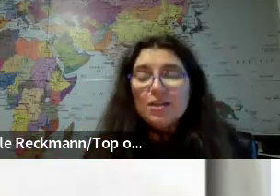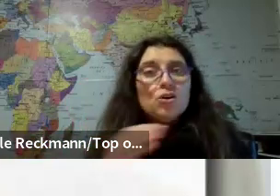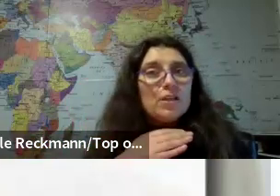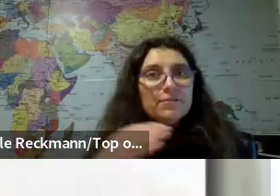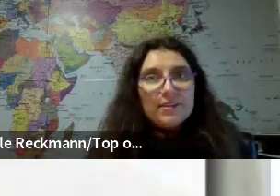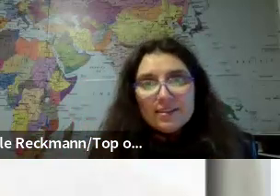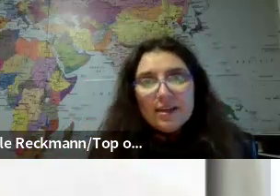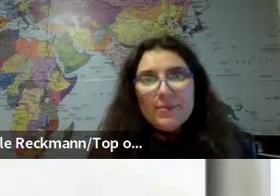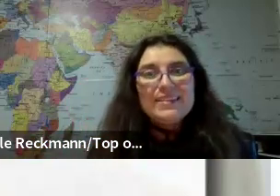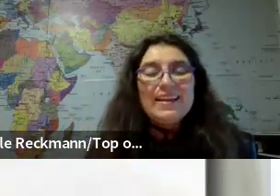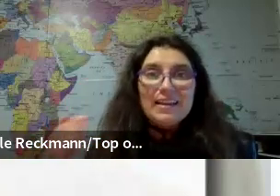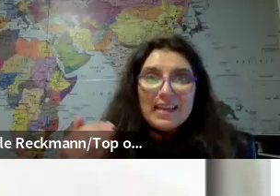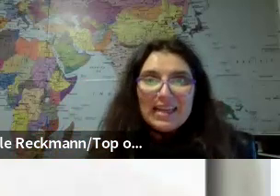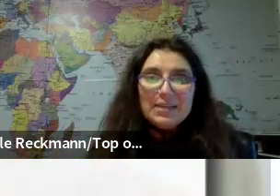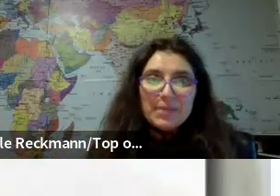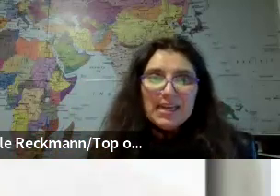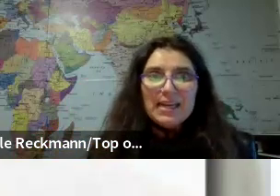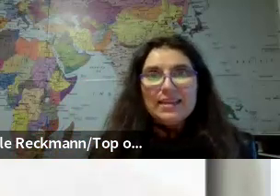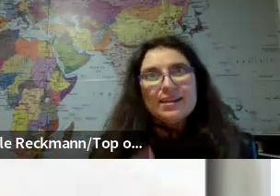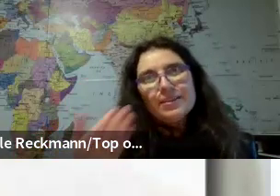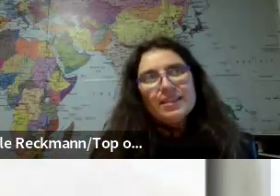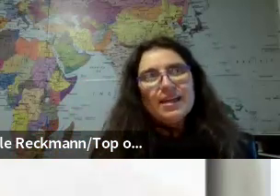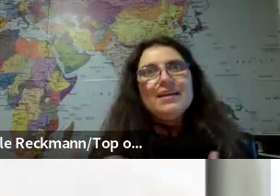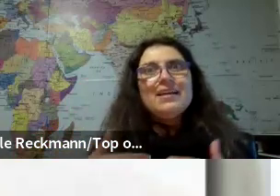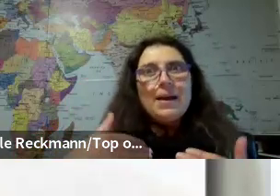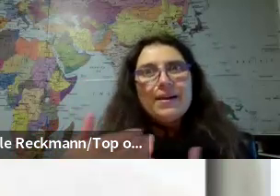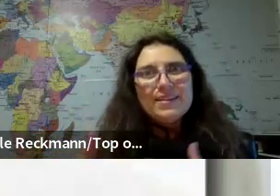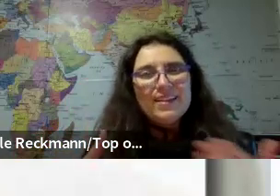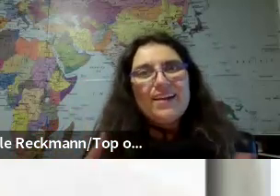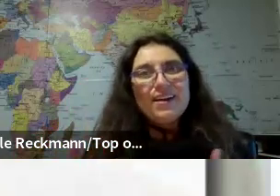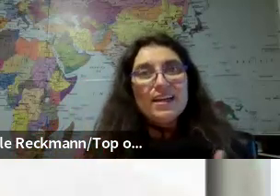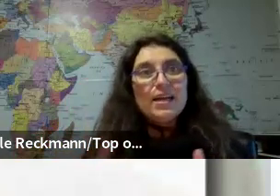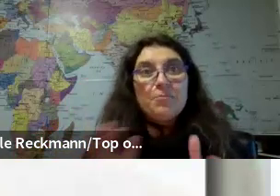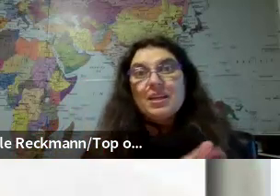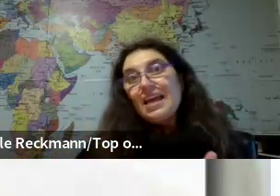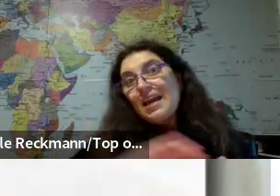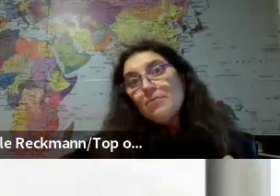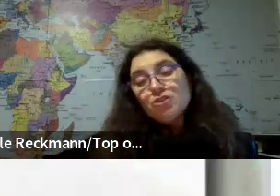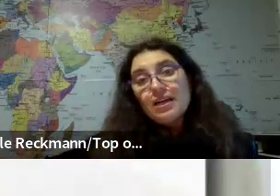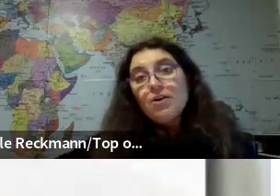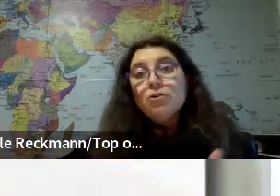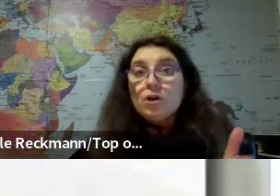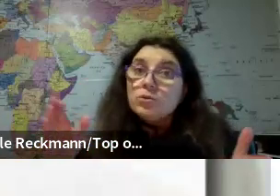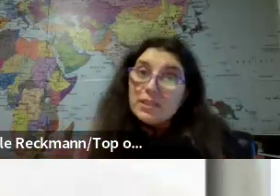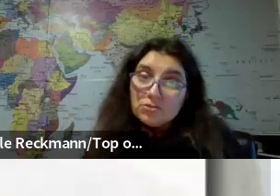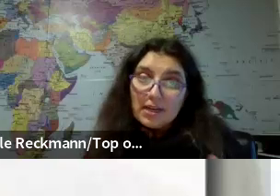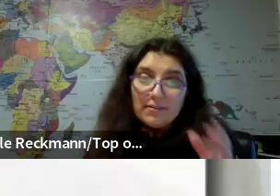minimiza o definitivamente elimina la discapacidad a partir de las barreras porque ya las hemos sacado con los ajustes